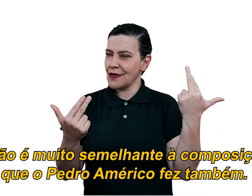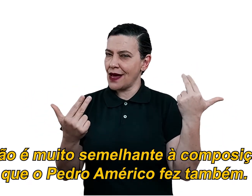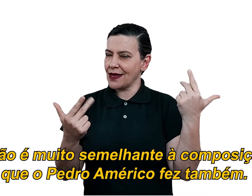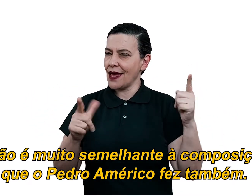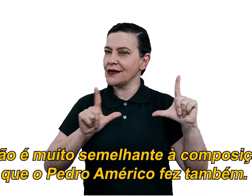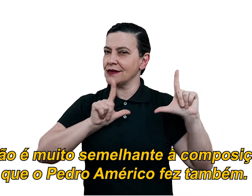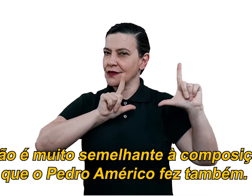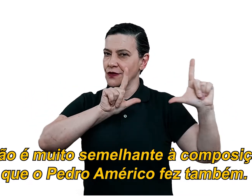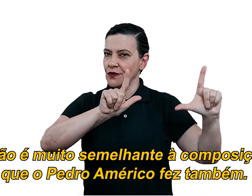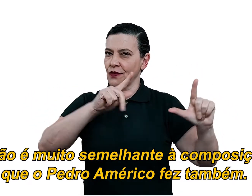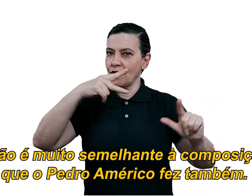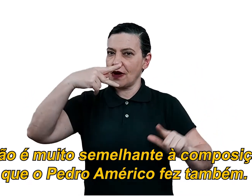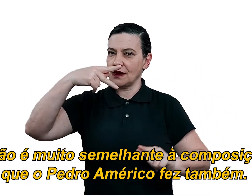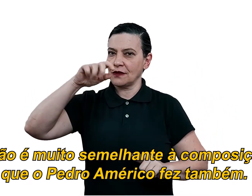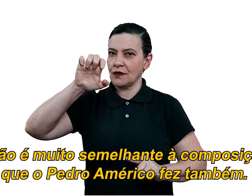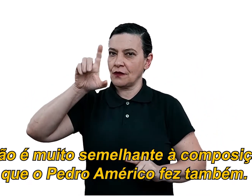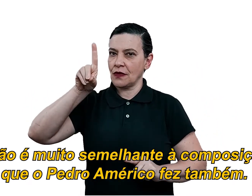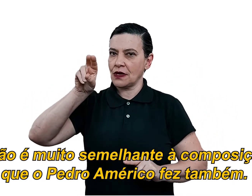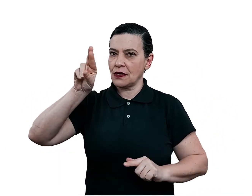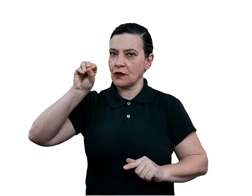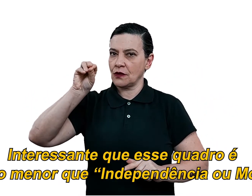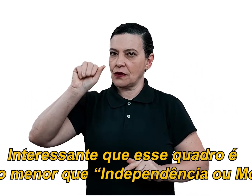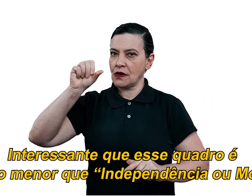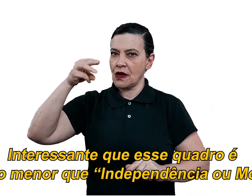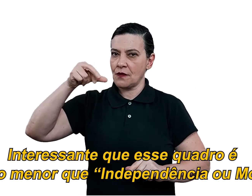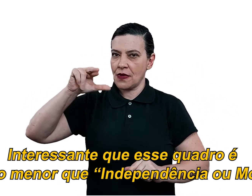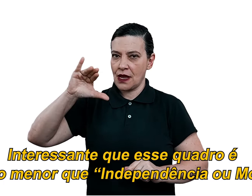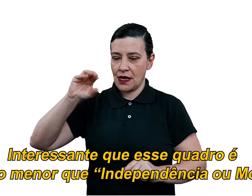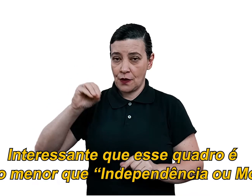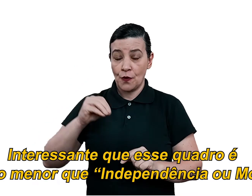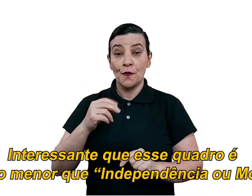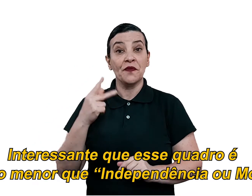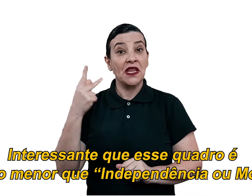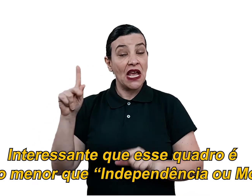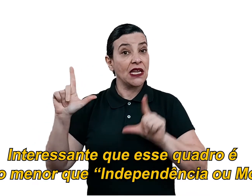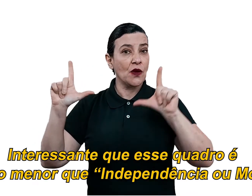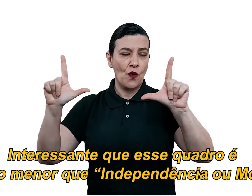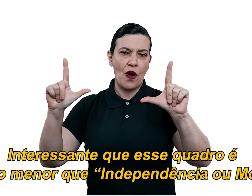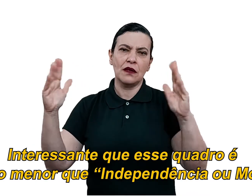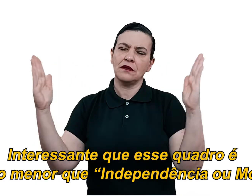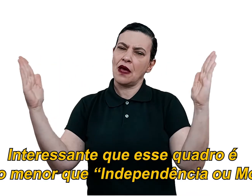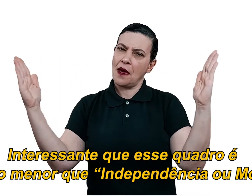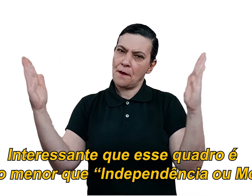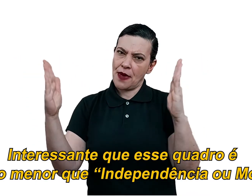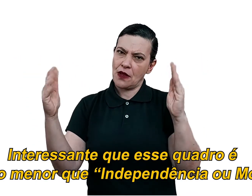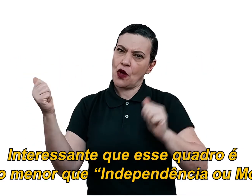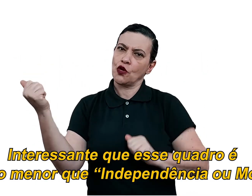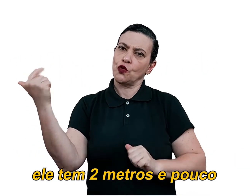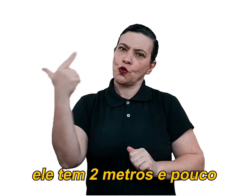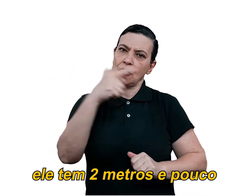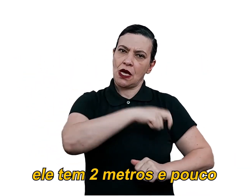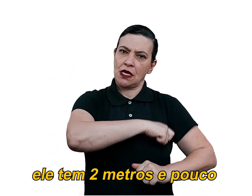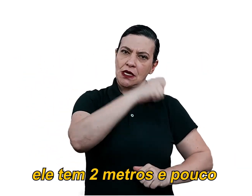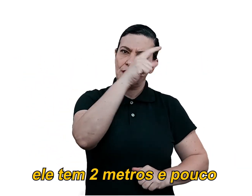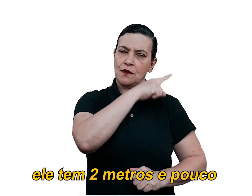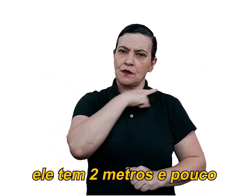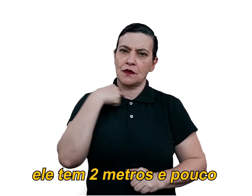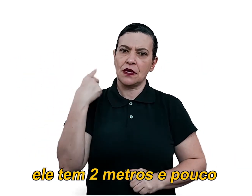do que o Pedro Américo fez também. E interessante que esse quadro é muito menor que Independência ou Morte, ele tem 2